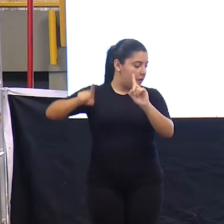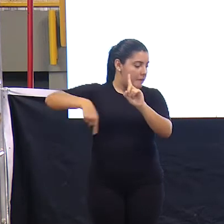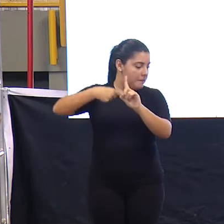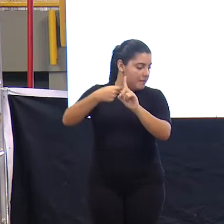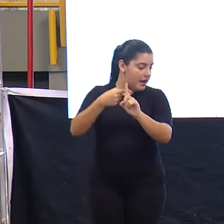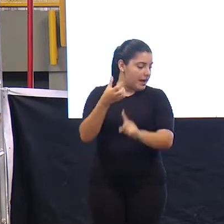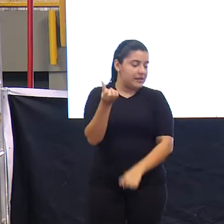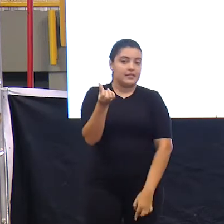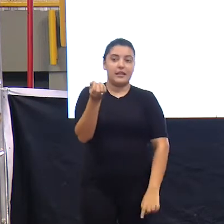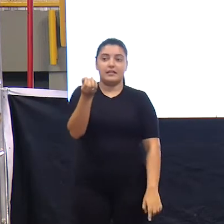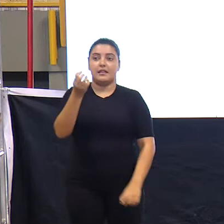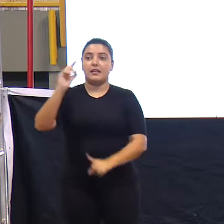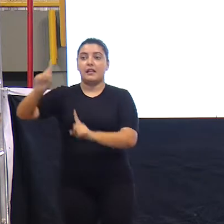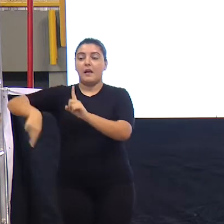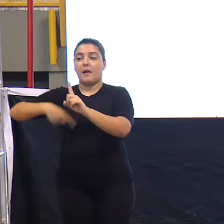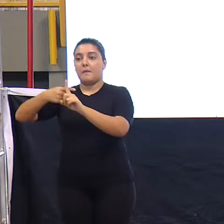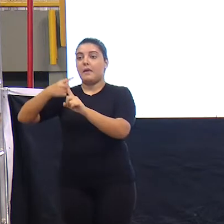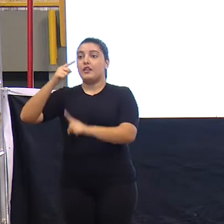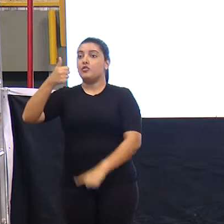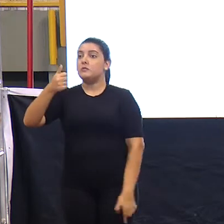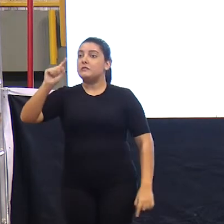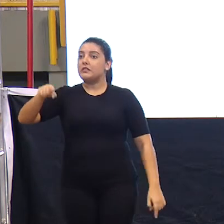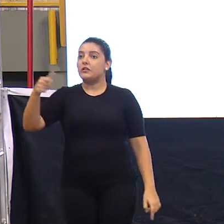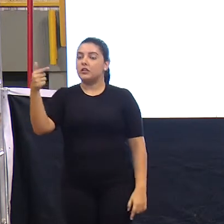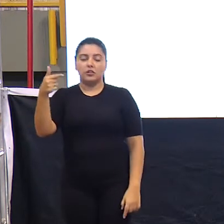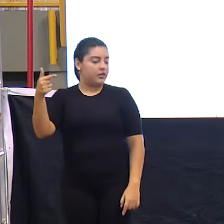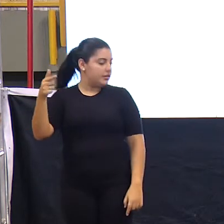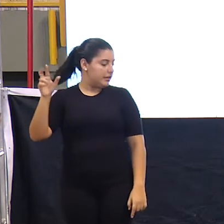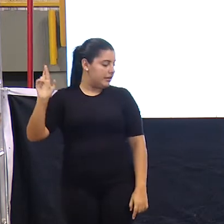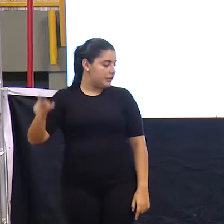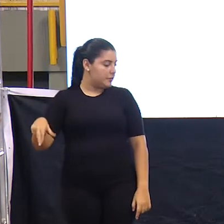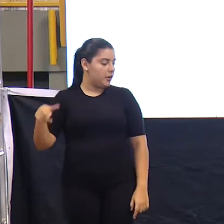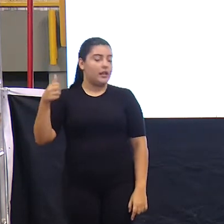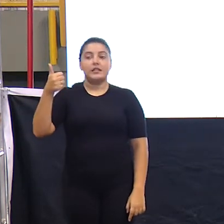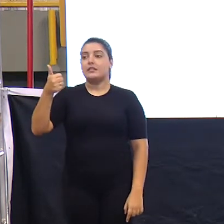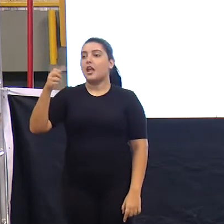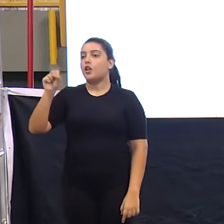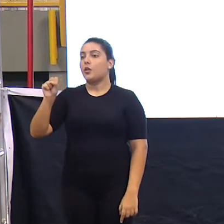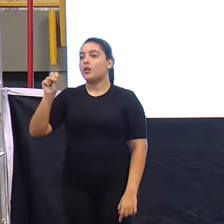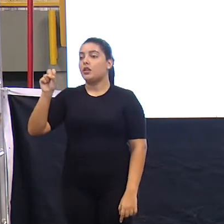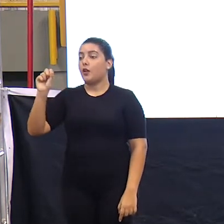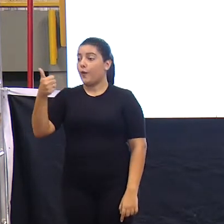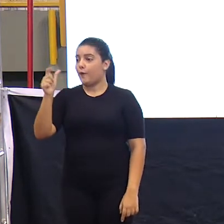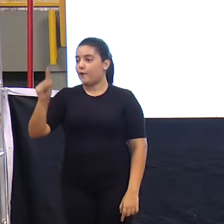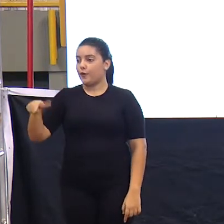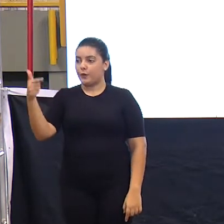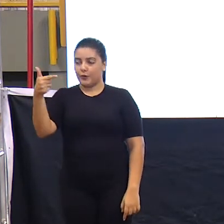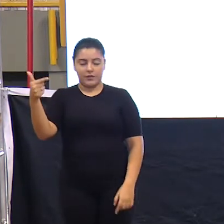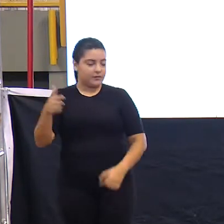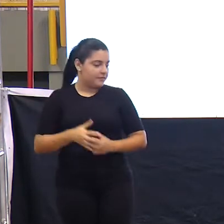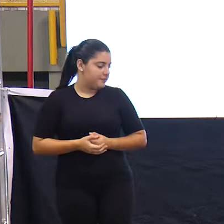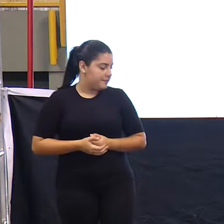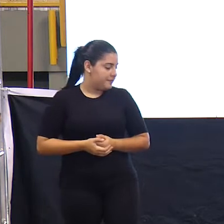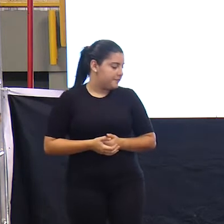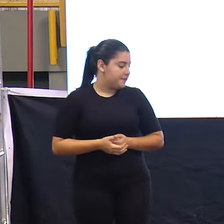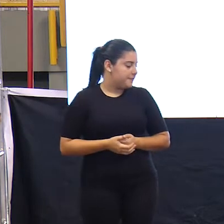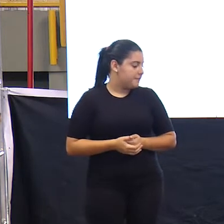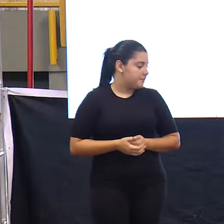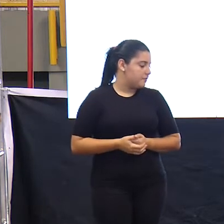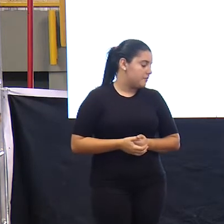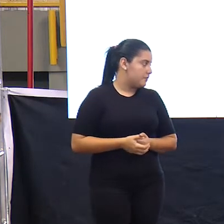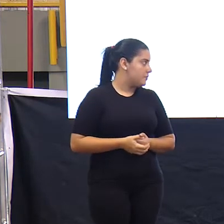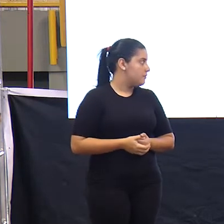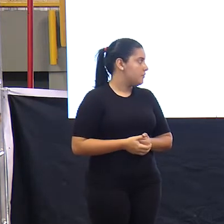181,2. Simples, fácil, prático, gostoso e nutritivo. É ou não é? Delícia,